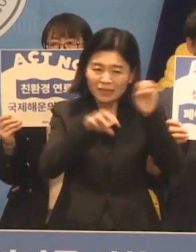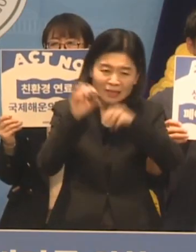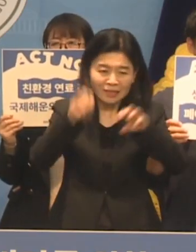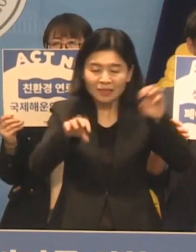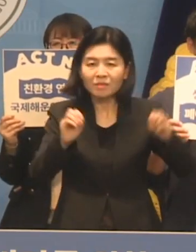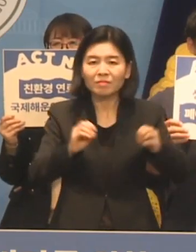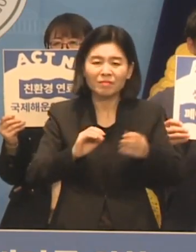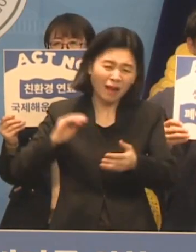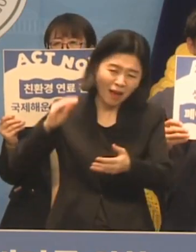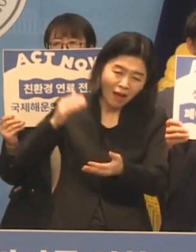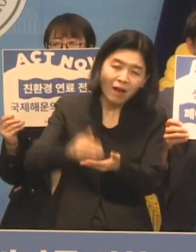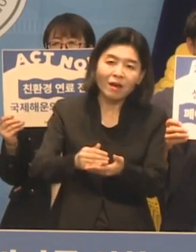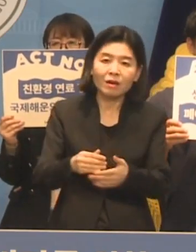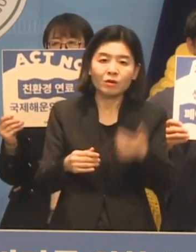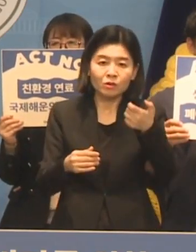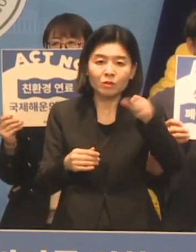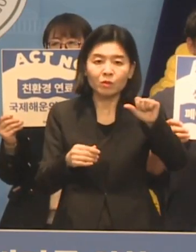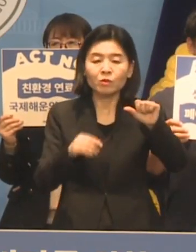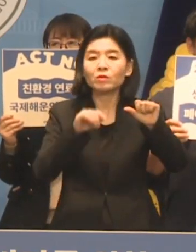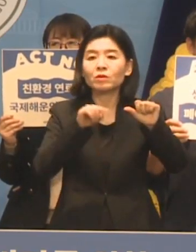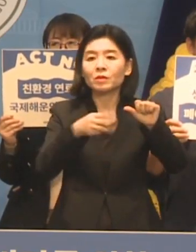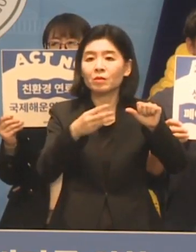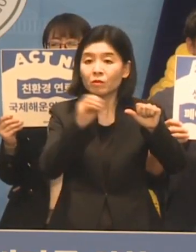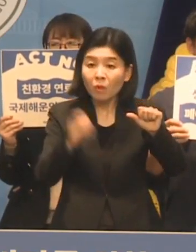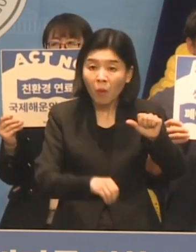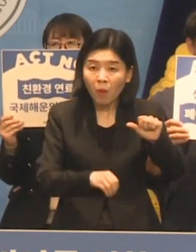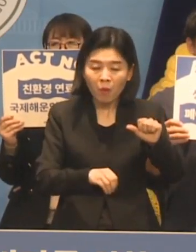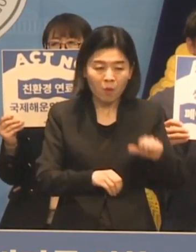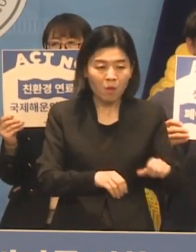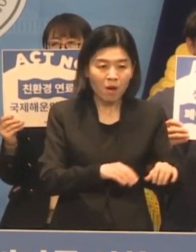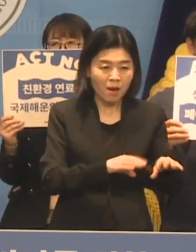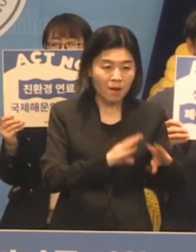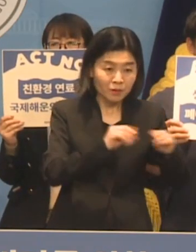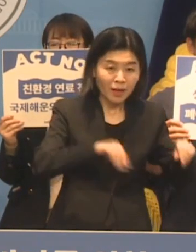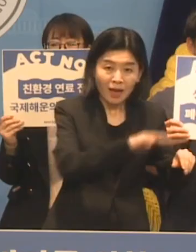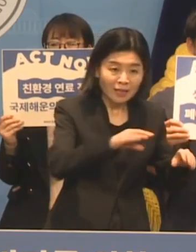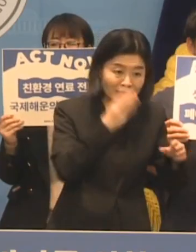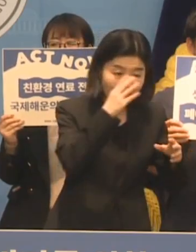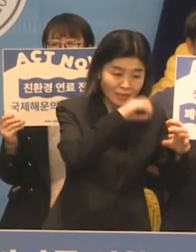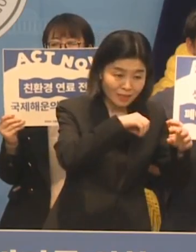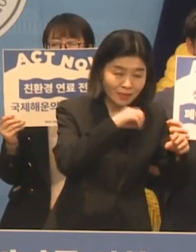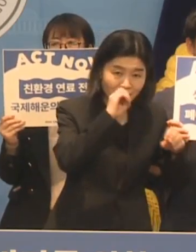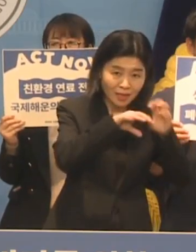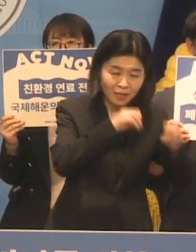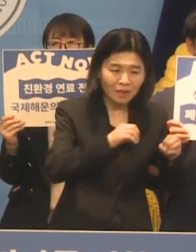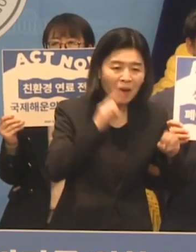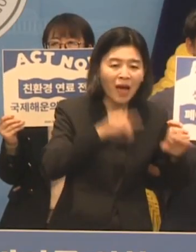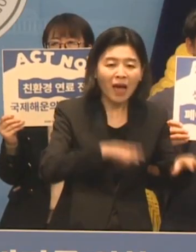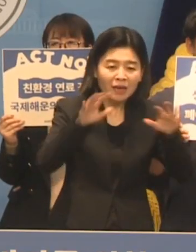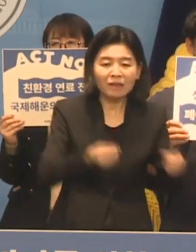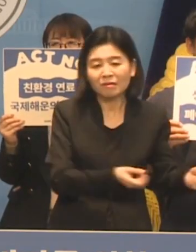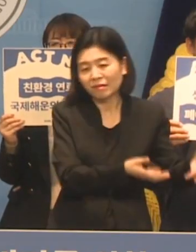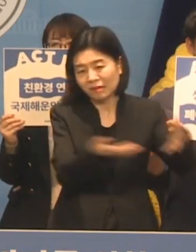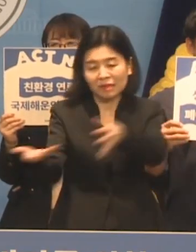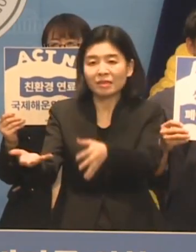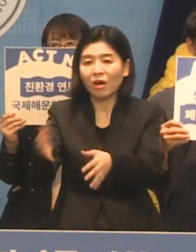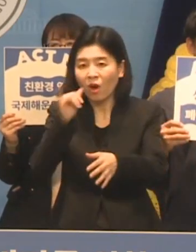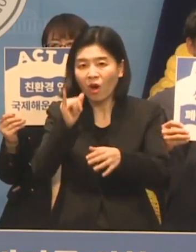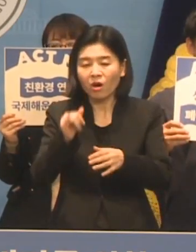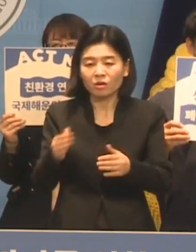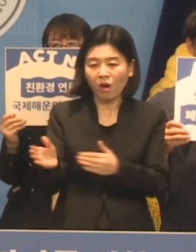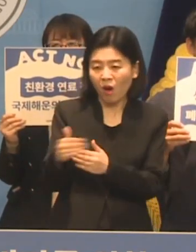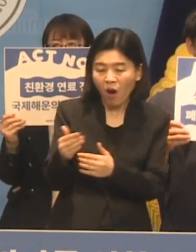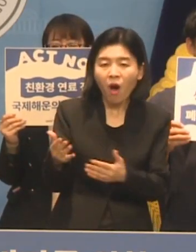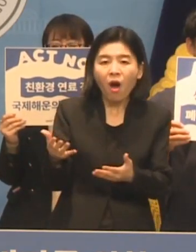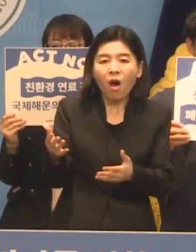있으며 65.3%는 육상 쓰레기가 강을 통해 바다로 유입된 것, 34.7%는 어업 등 해양 활동으로